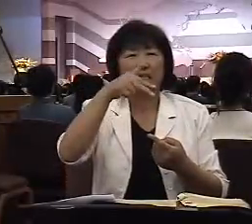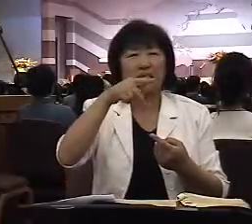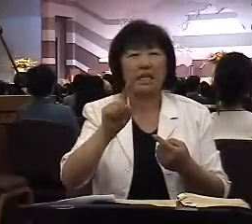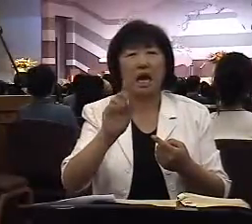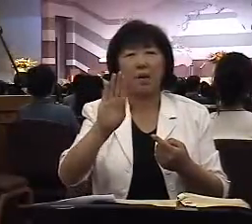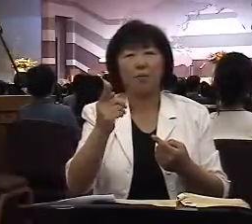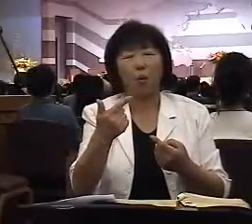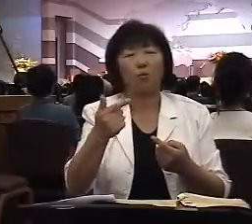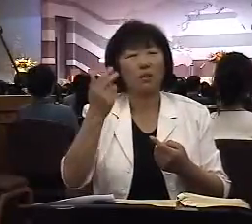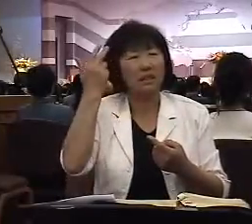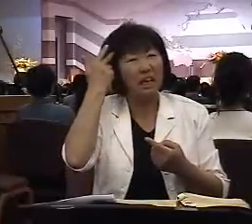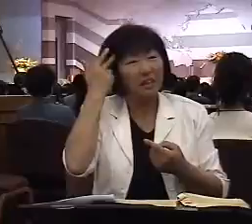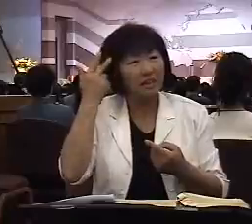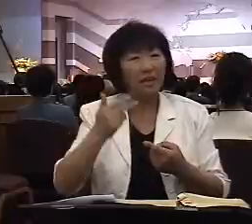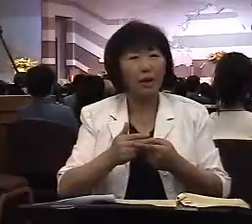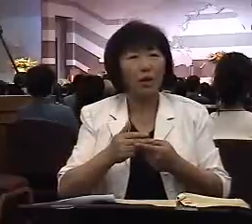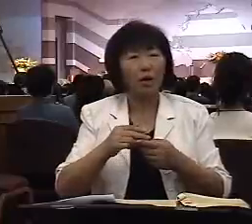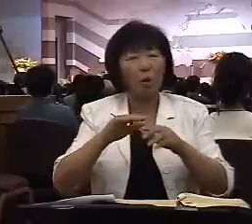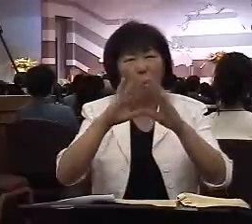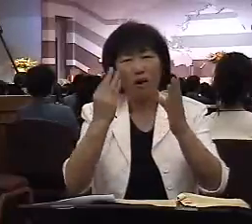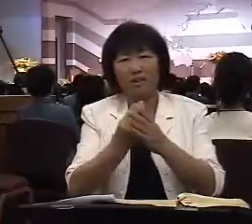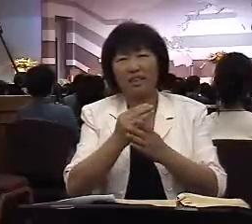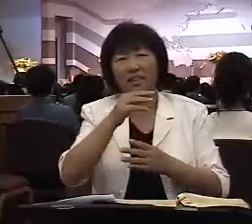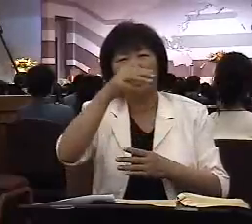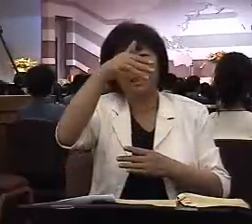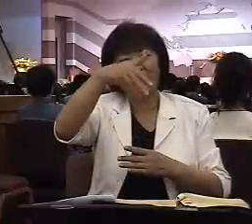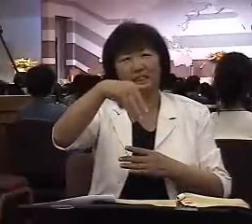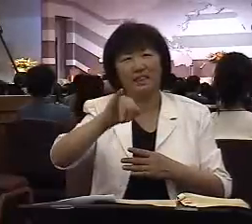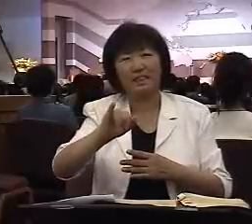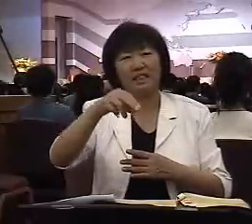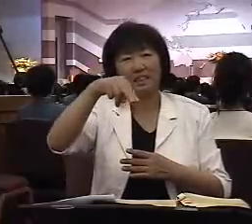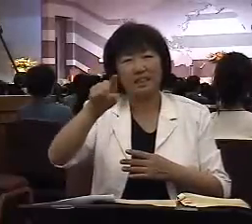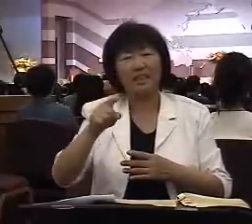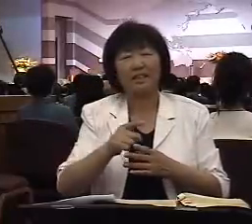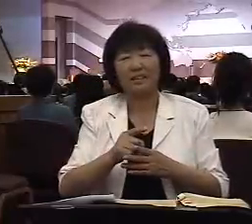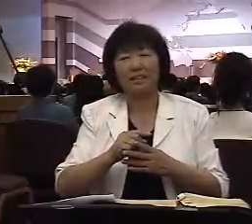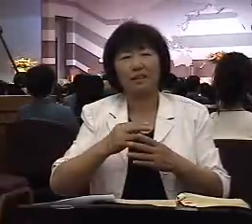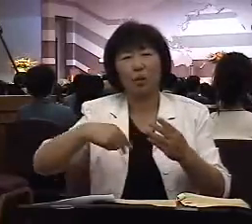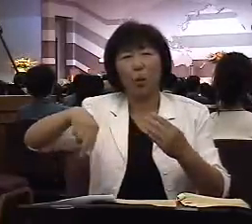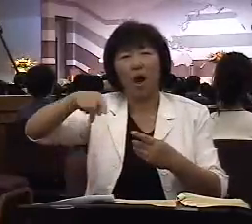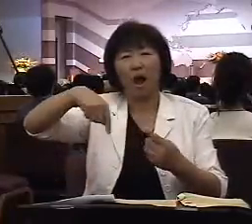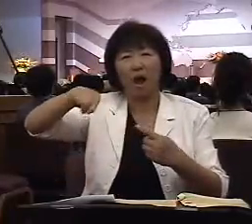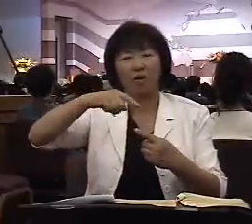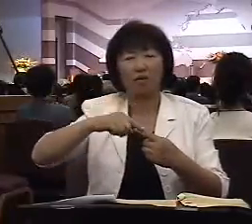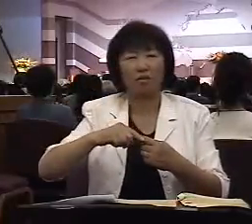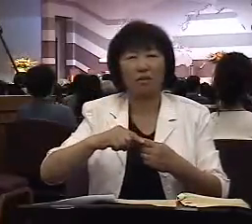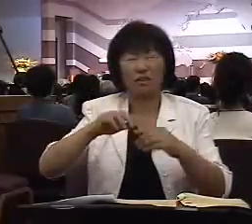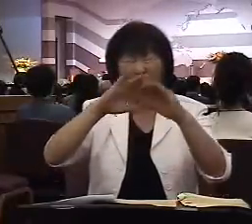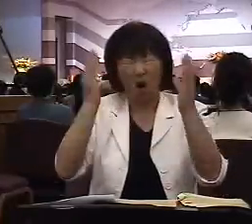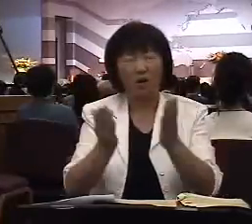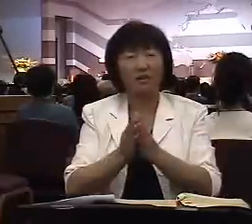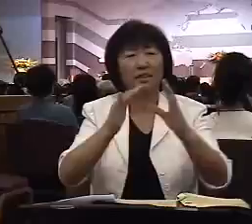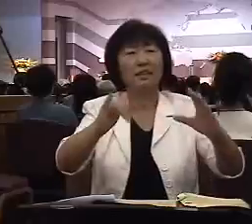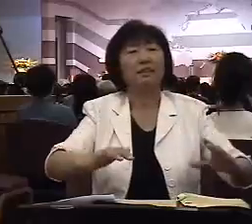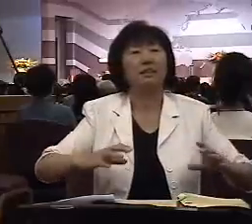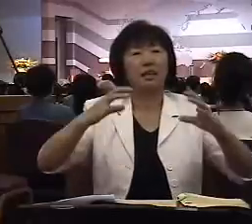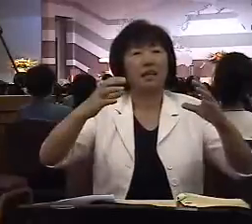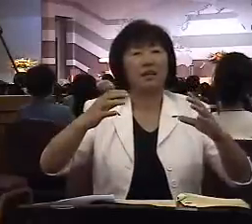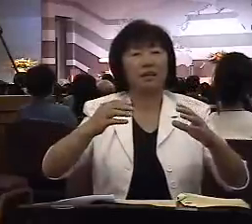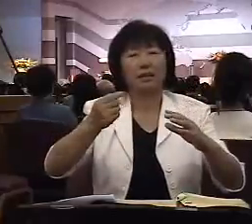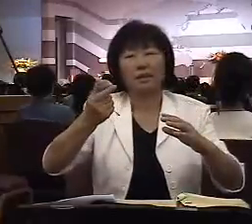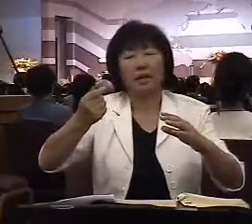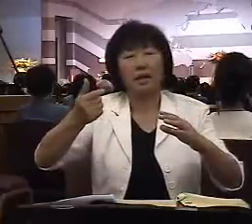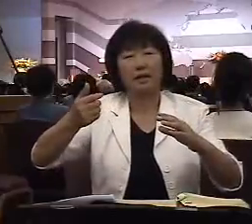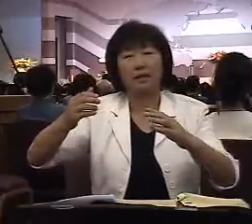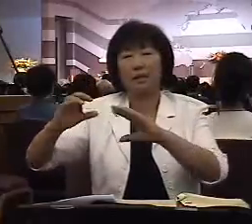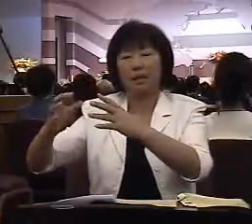자본주의 정신에 완전히 치사하게 돌아가면서 전 세계에 대항할 수 없는 작은 나라들에게